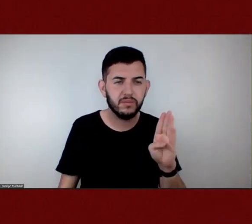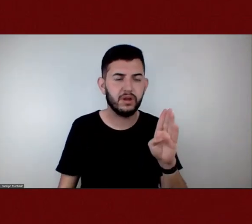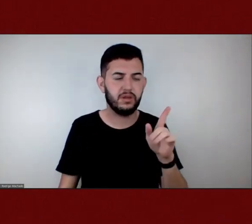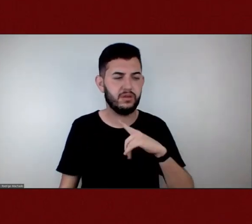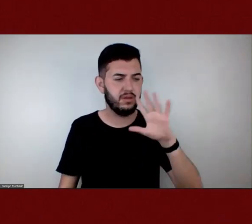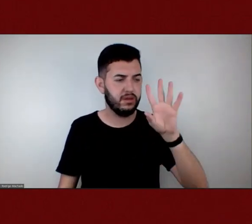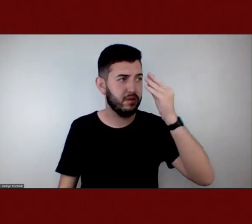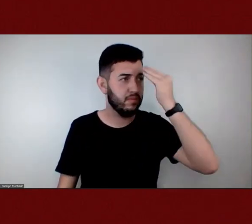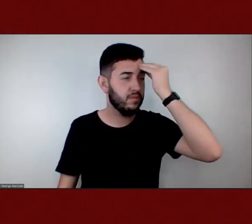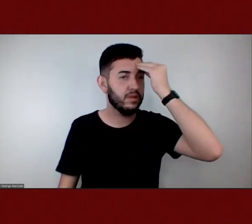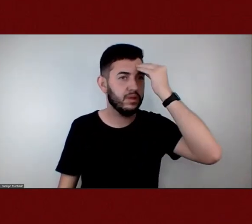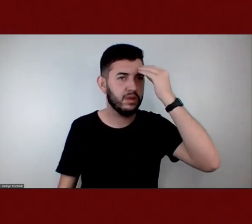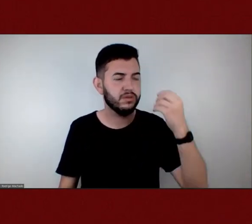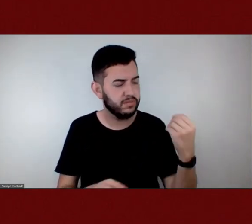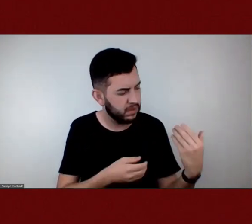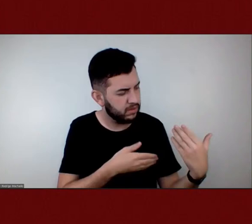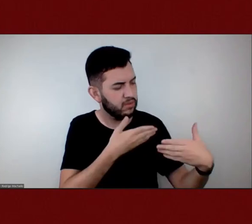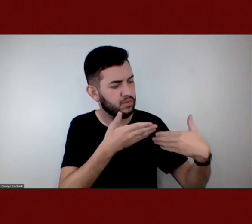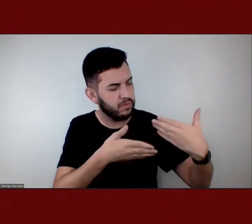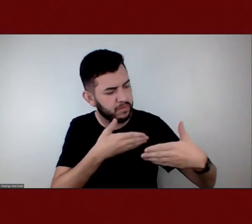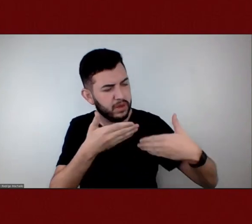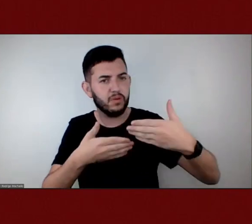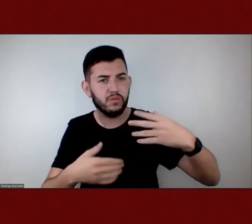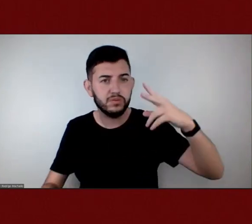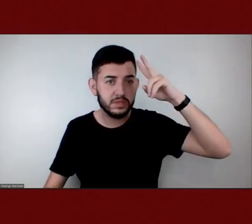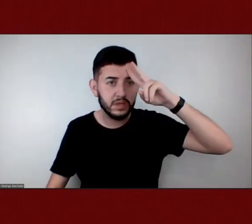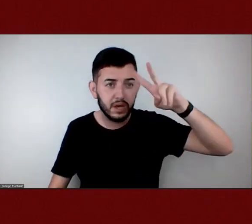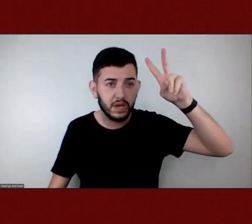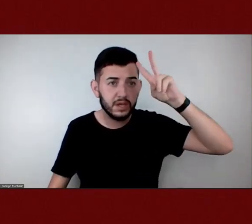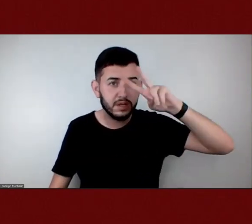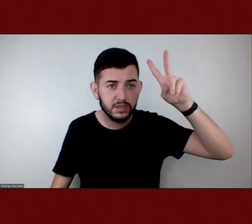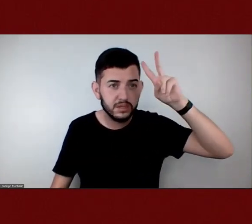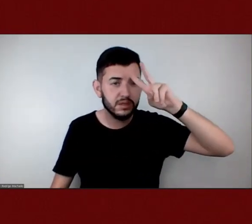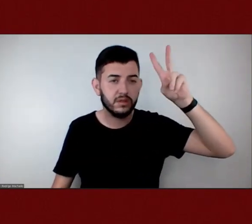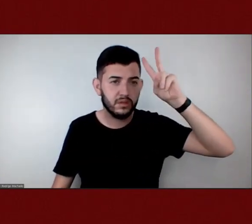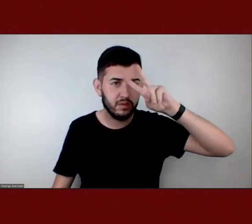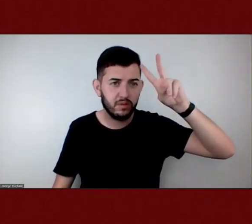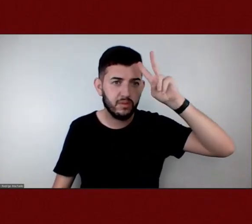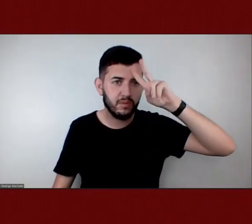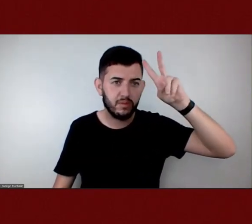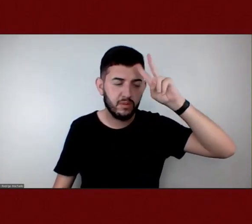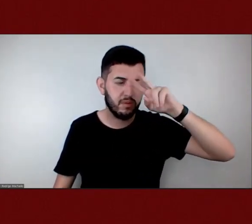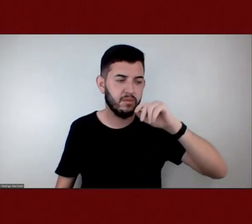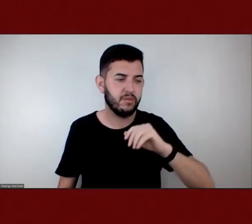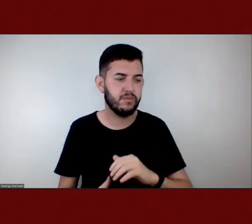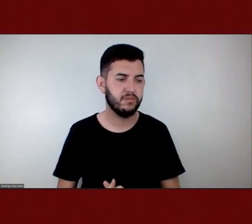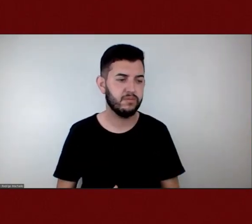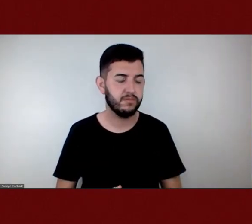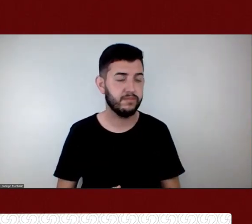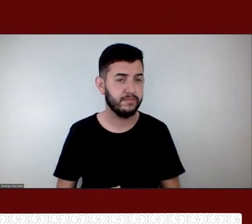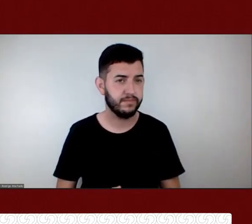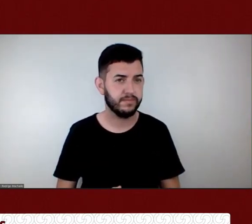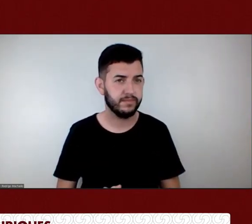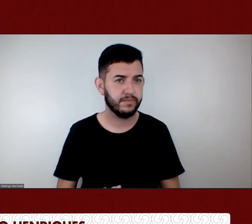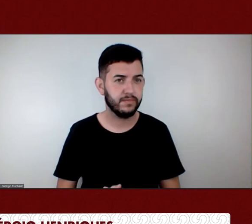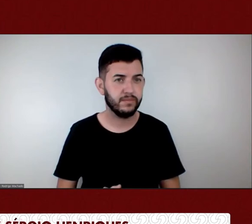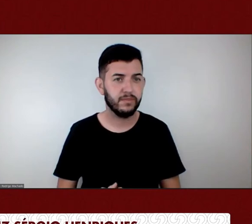próprio percurso e a história do país no qual se enraiza. Aquele vínculo com a